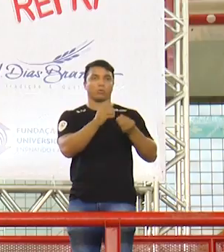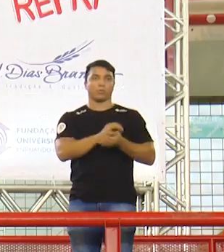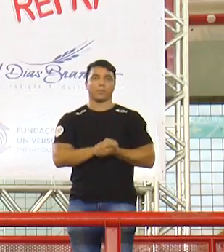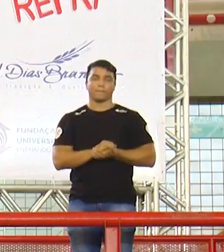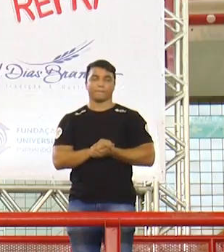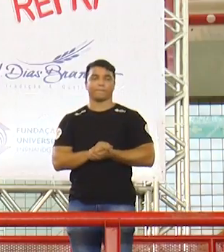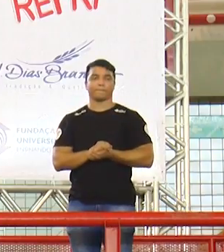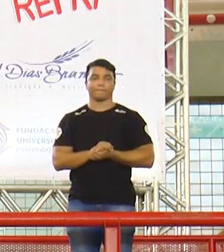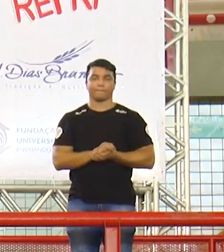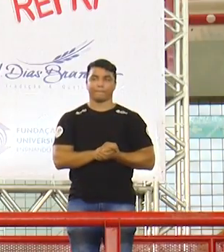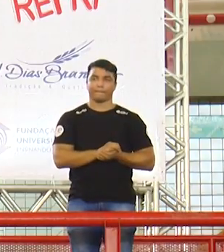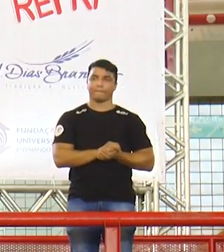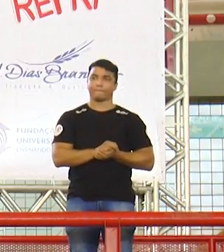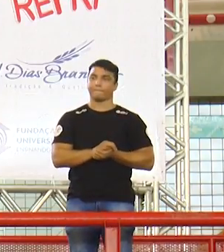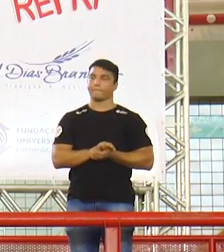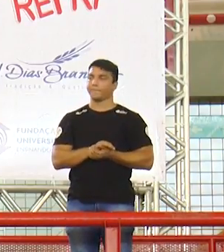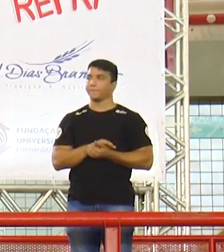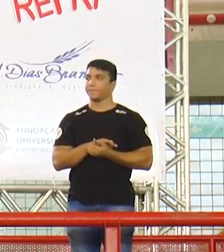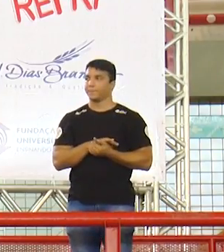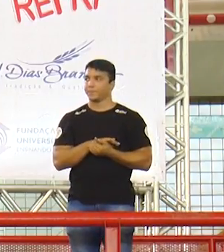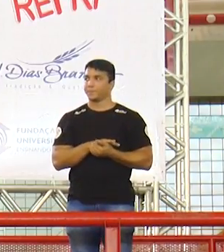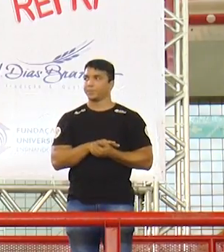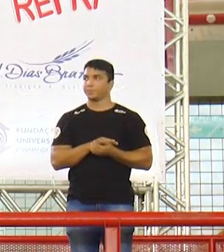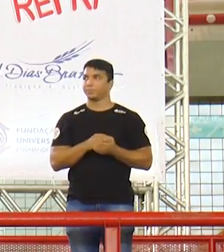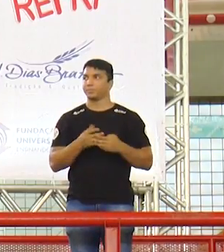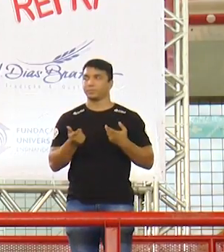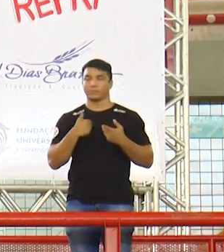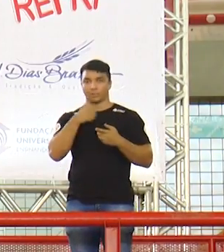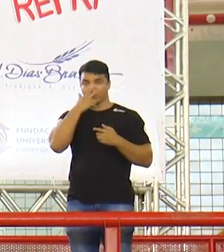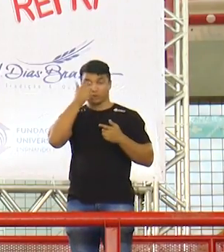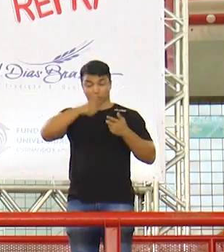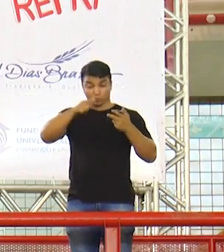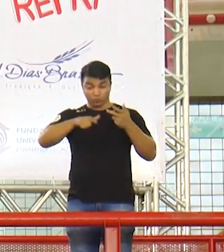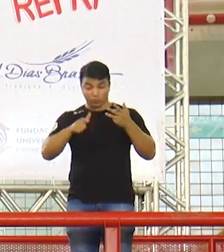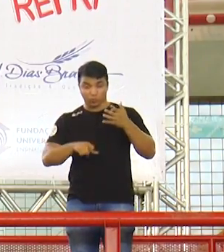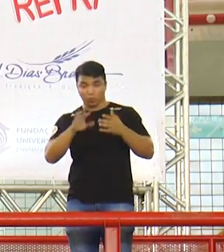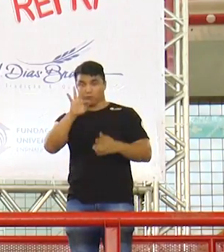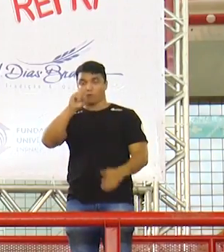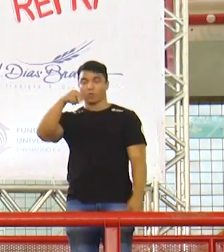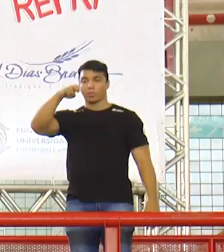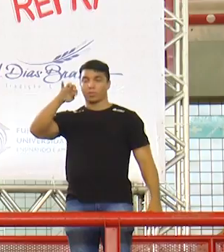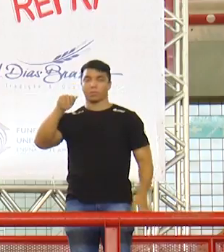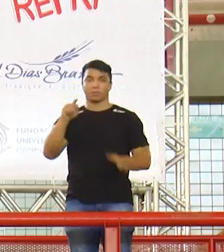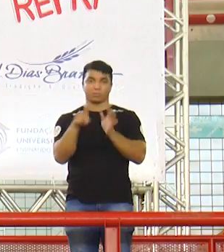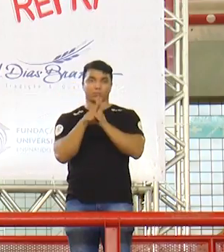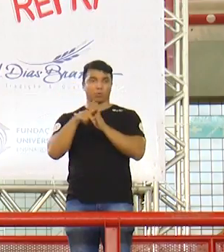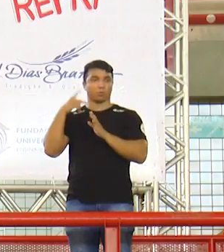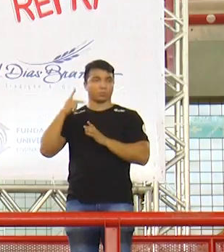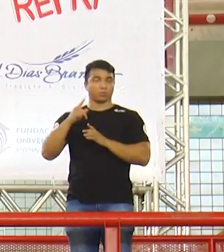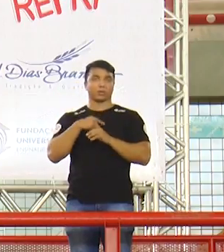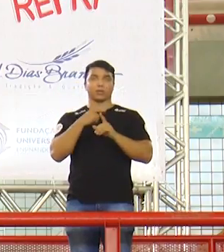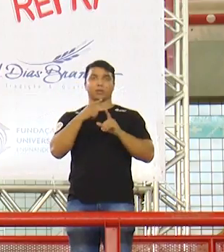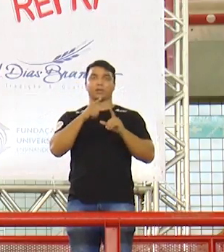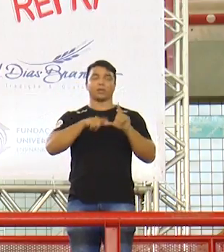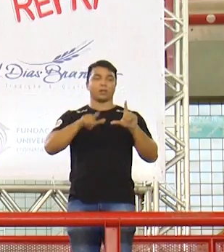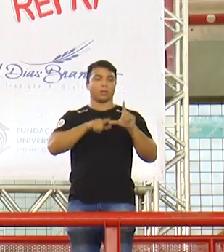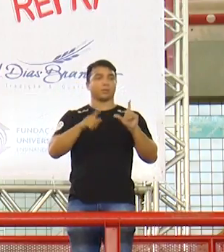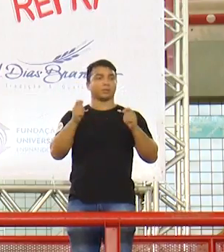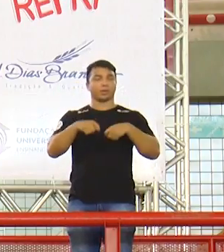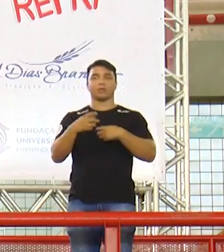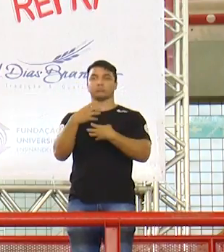abaixo, acho que a chuva ajuda a gente a se ver. A repetição desses fonemas consonantais dá